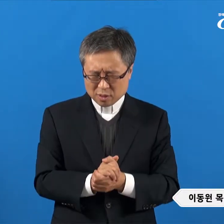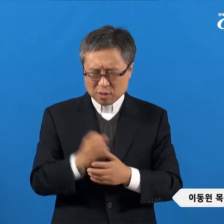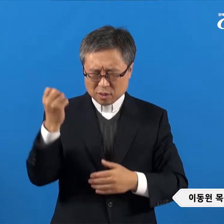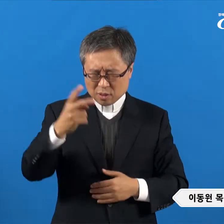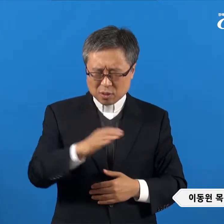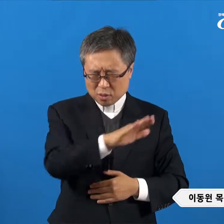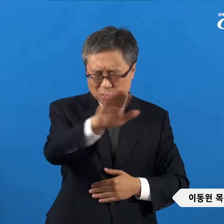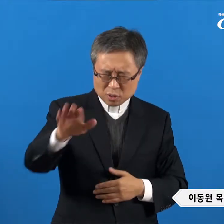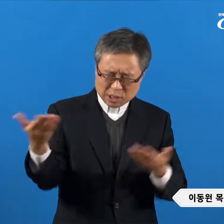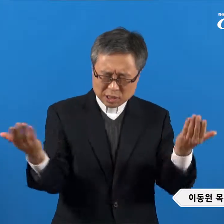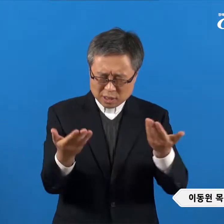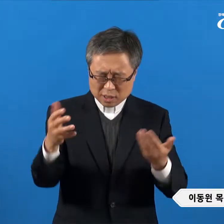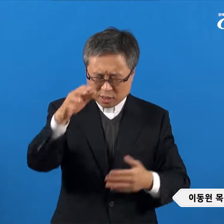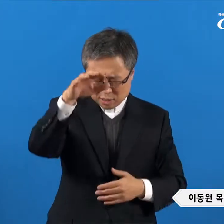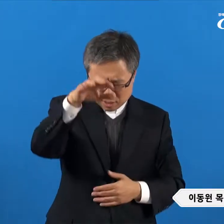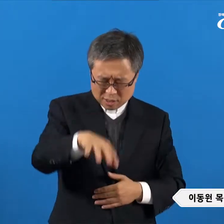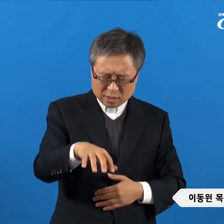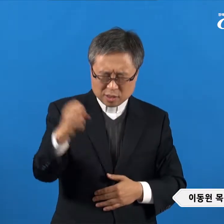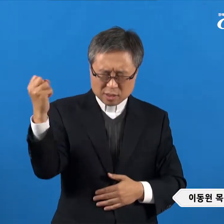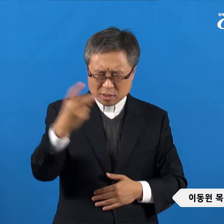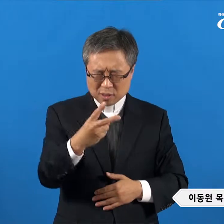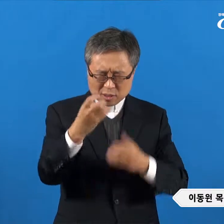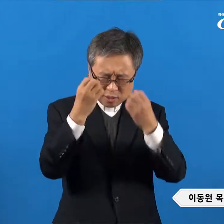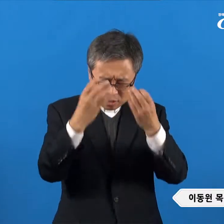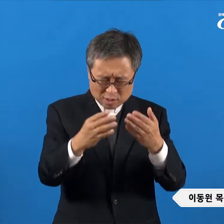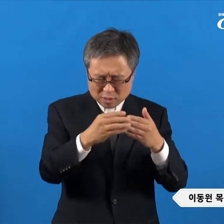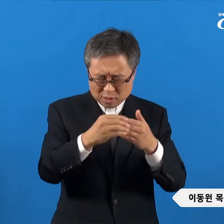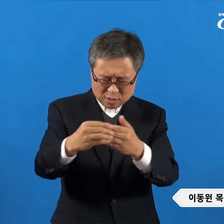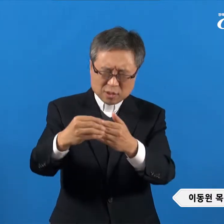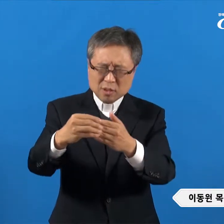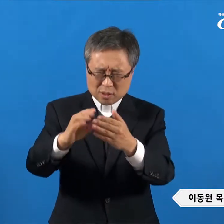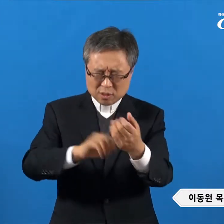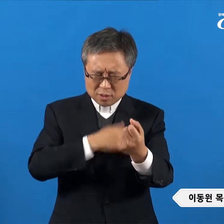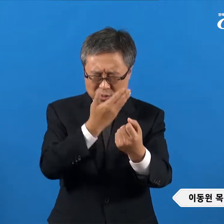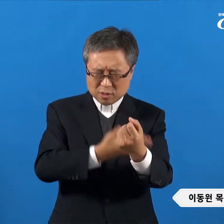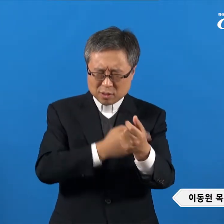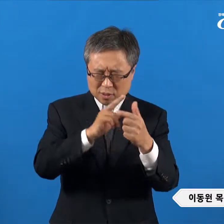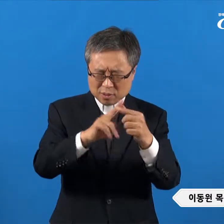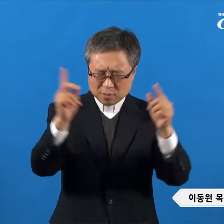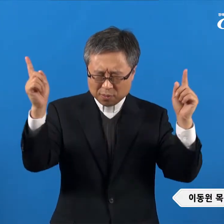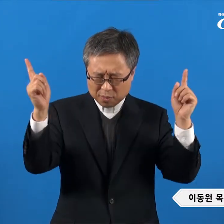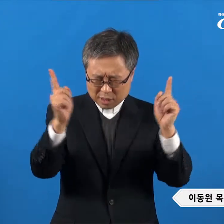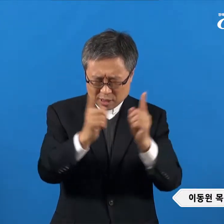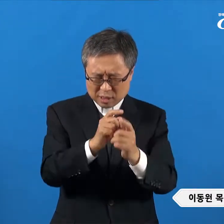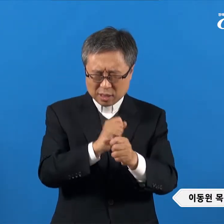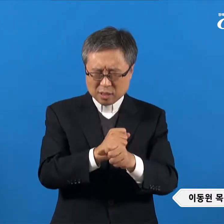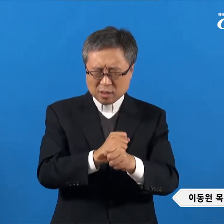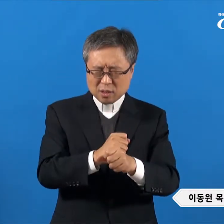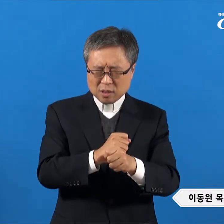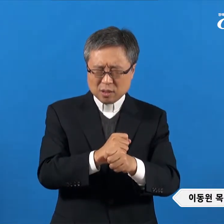그리고 우리의 일터, 그리고 새로운 리더십과 함께 맞이하는 우리의 조국의 미래 위에